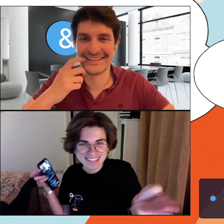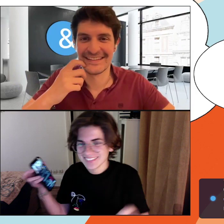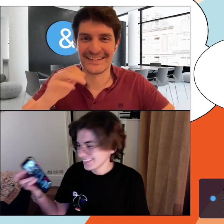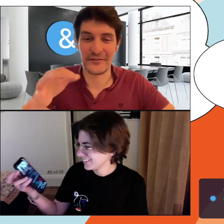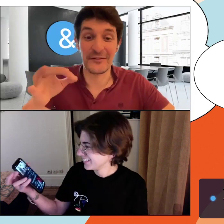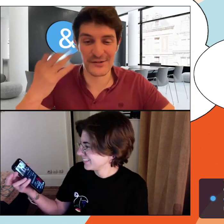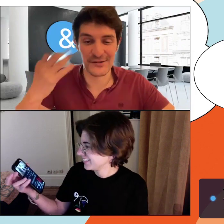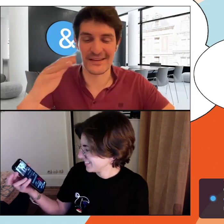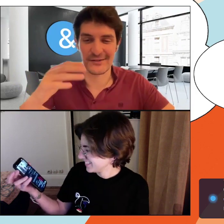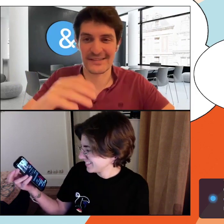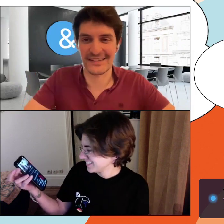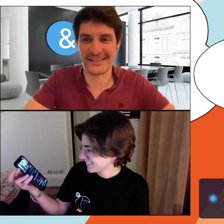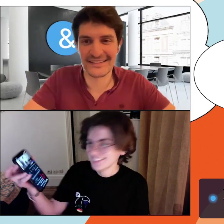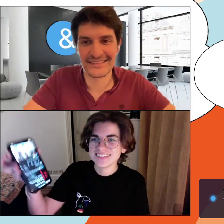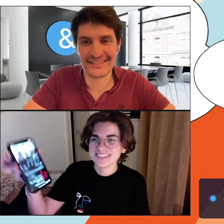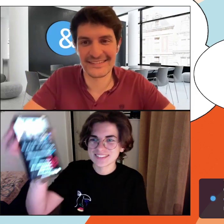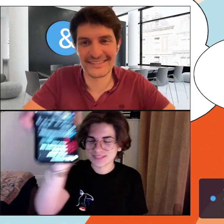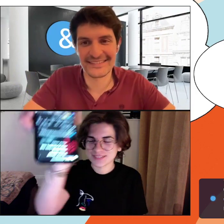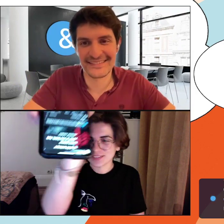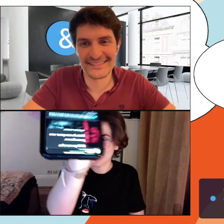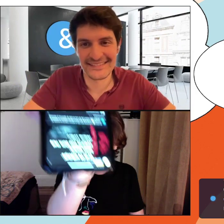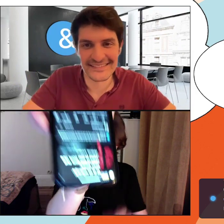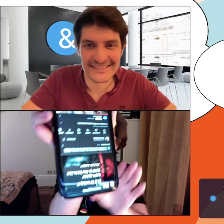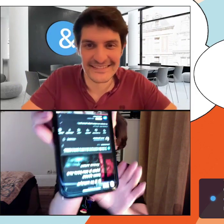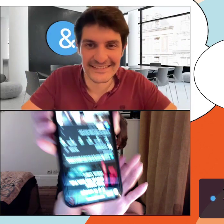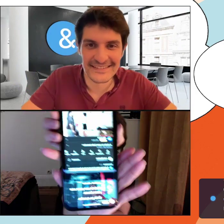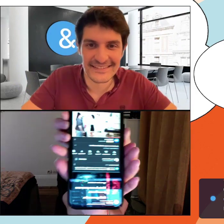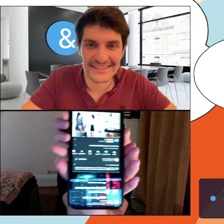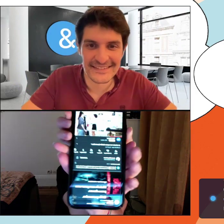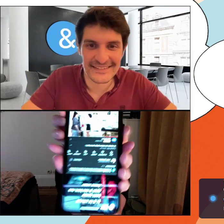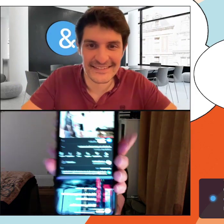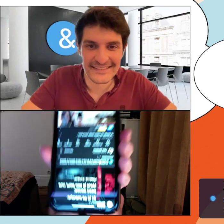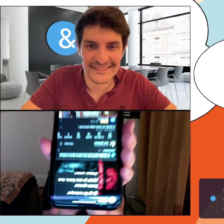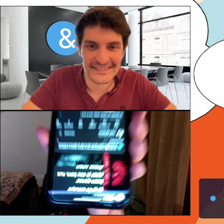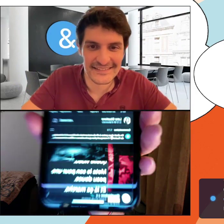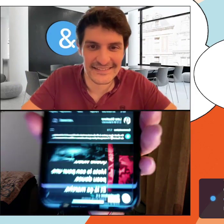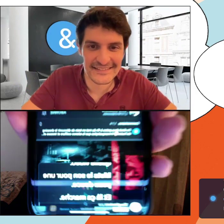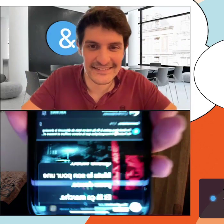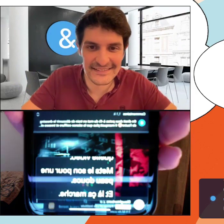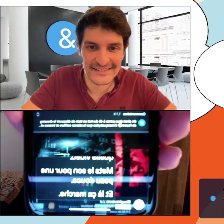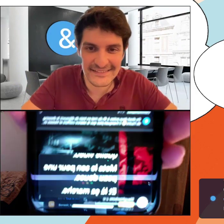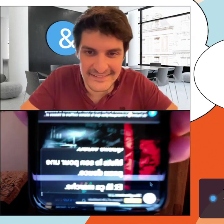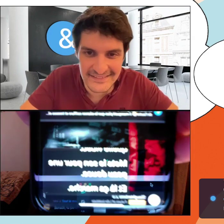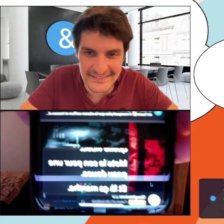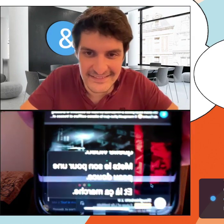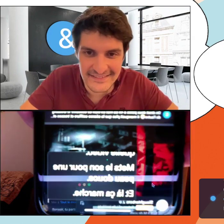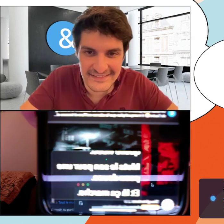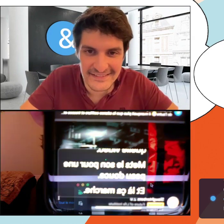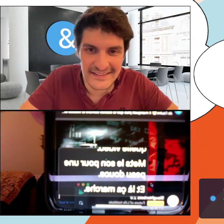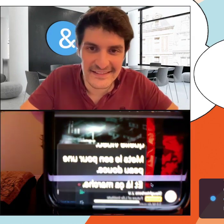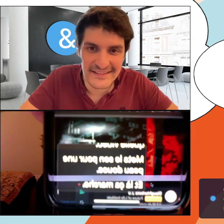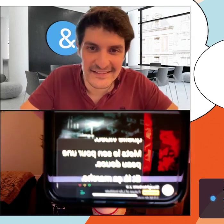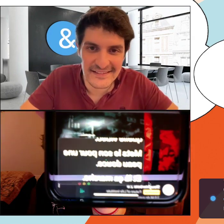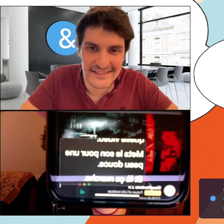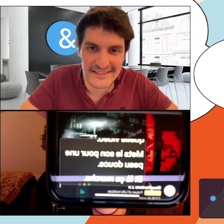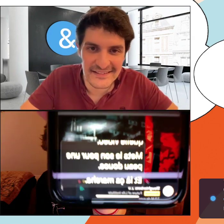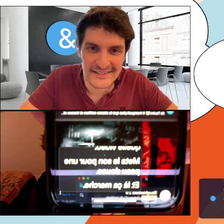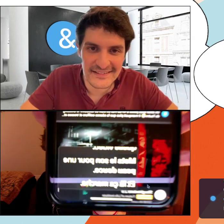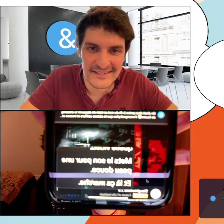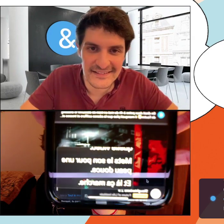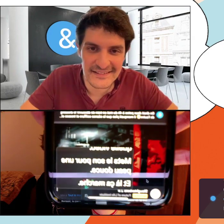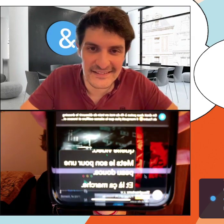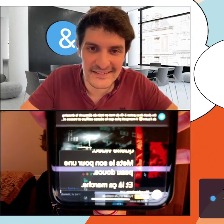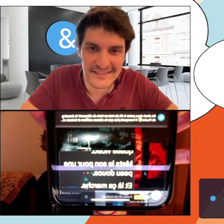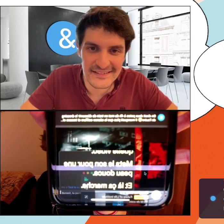Oui, je sais, je sais. J'aimerais commencer par la petite situation où t'es appelé à ton premier jour de